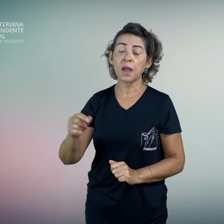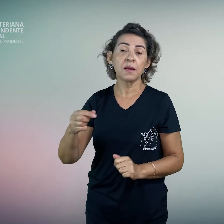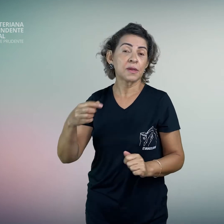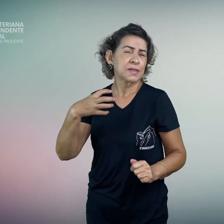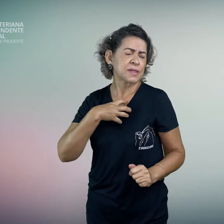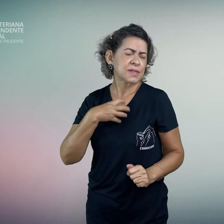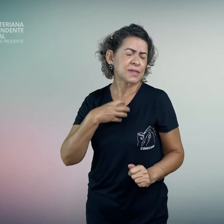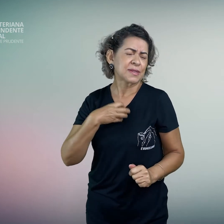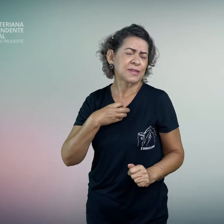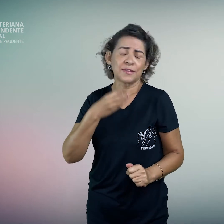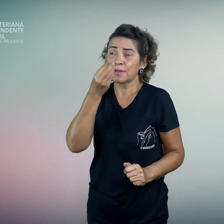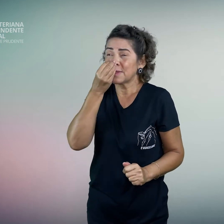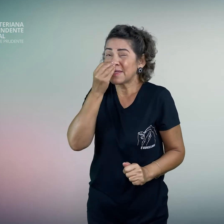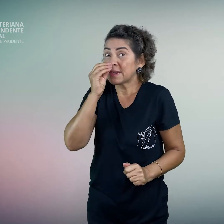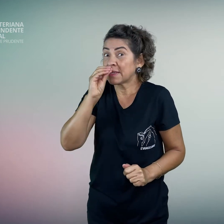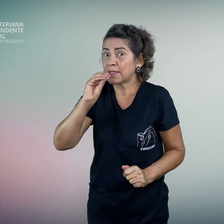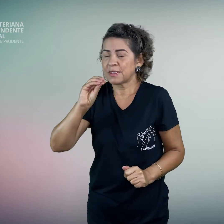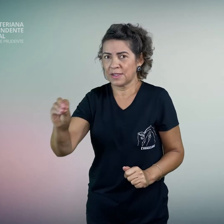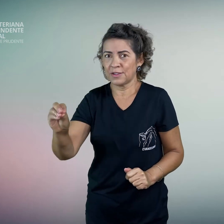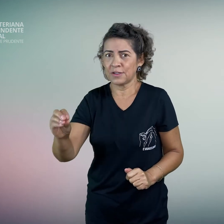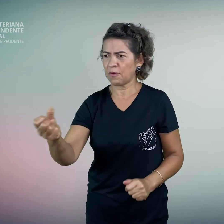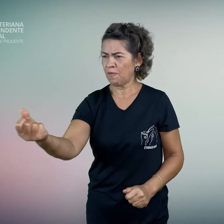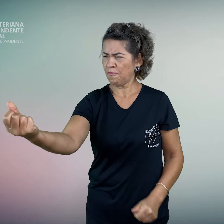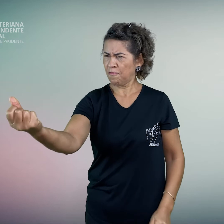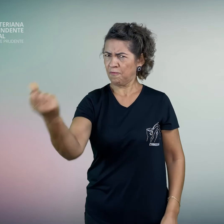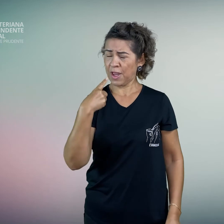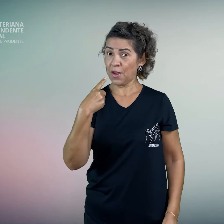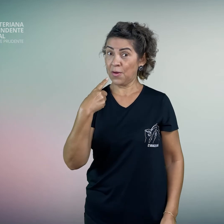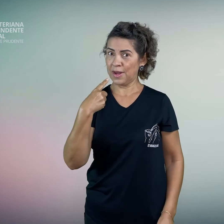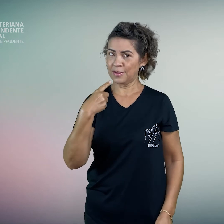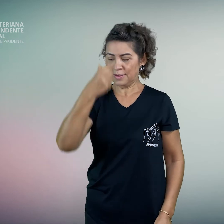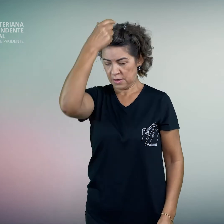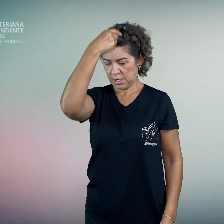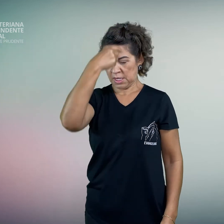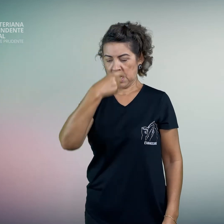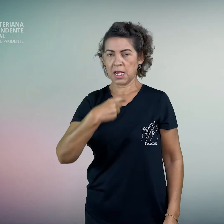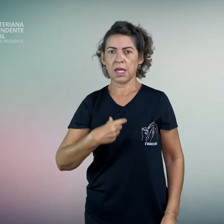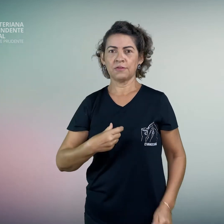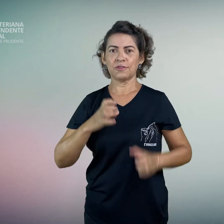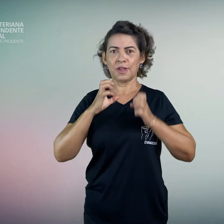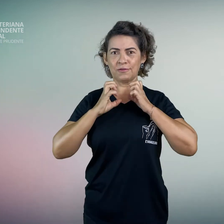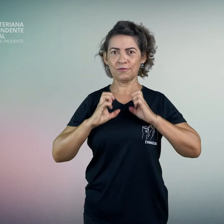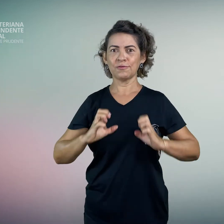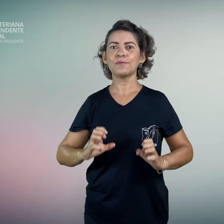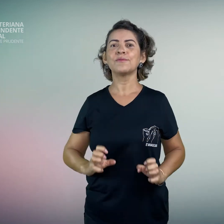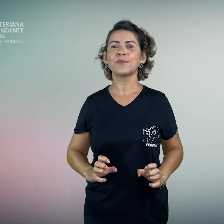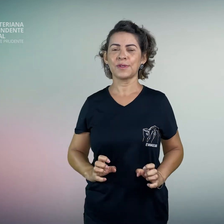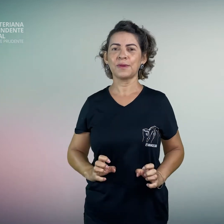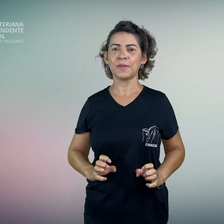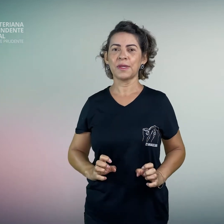A rejeição profunda é uma violência feita à identidade da pessoa. Quando alguém